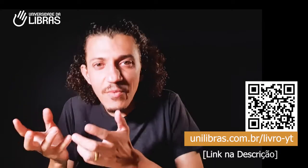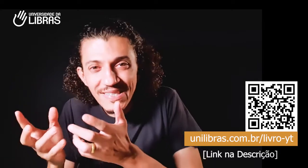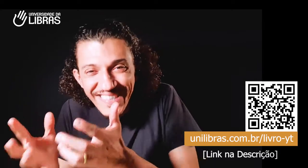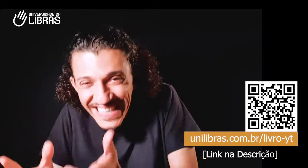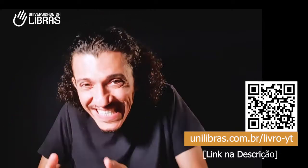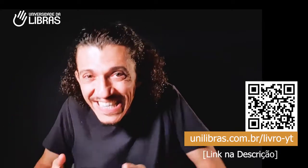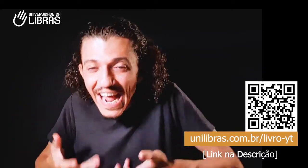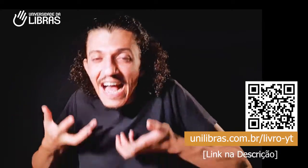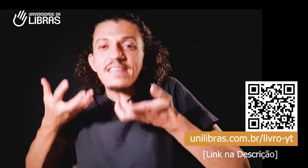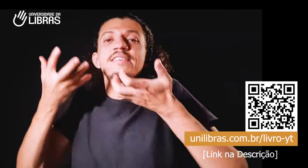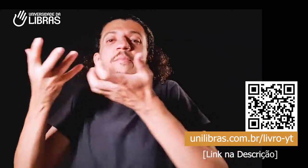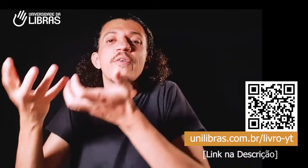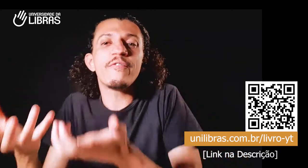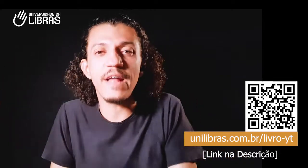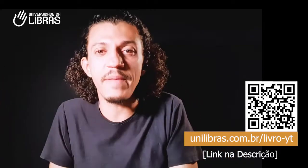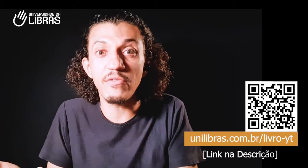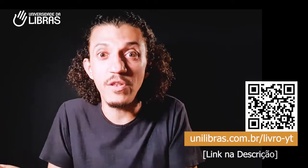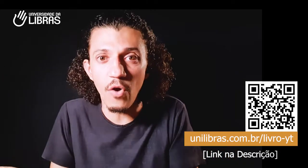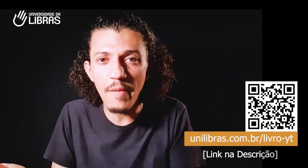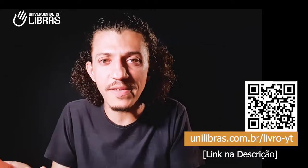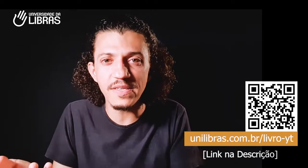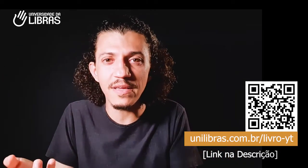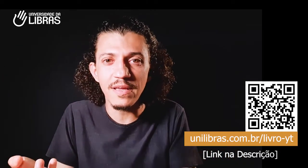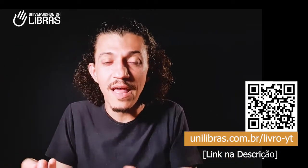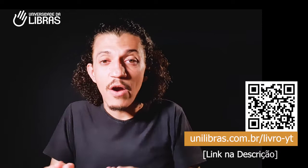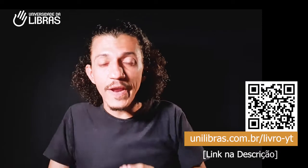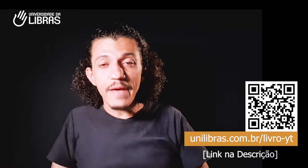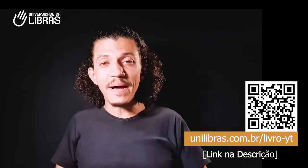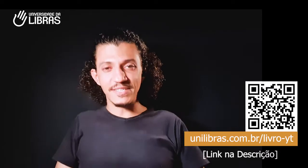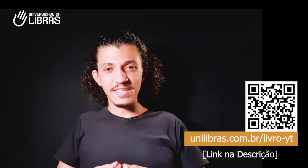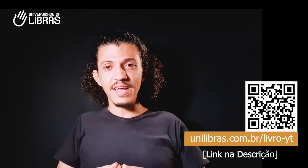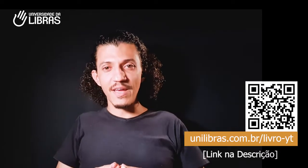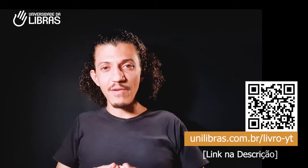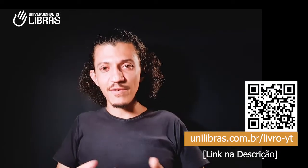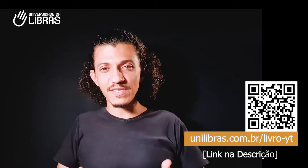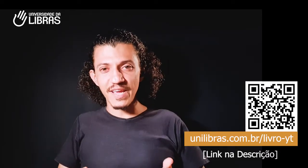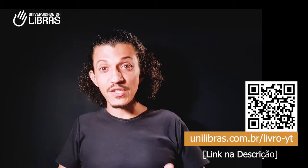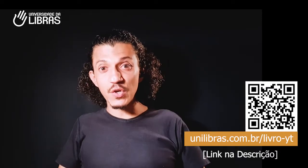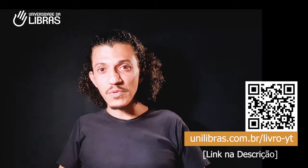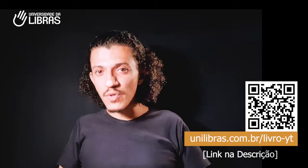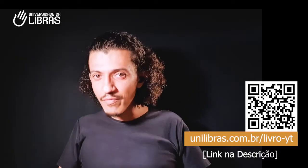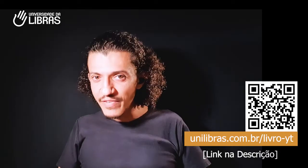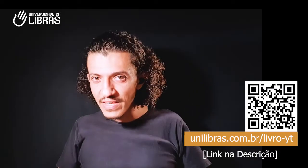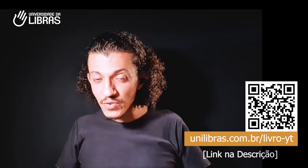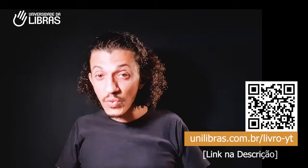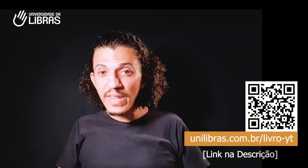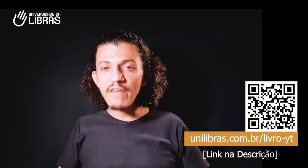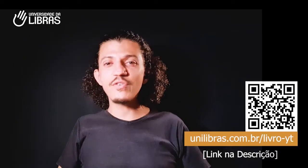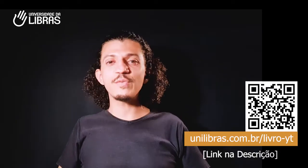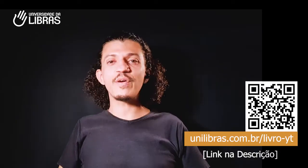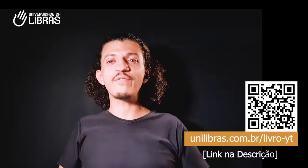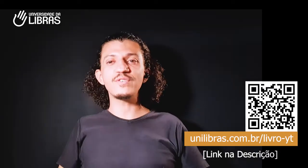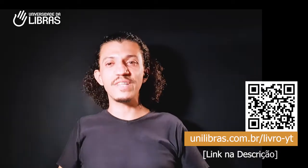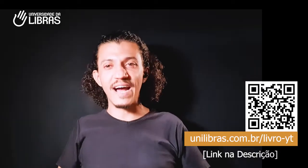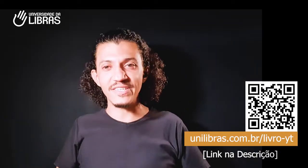fica na estrada esse aprofundamento enorme assim imagina eu e você que somos ouvidos no nível de profundidade